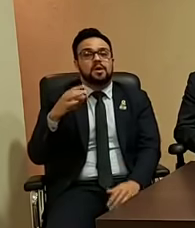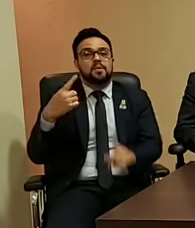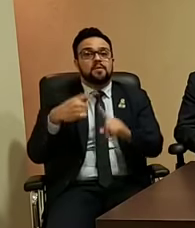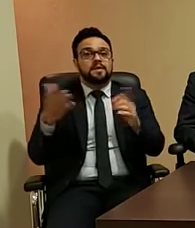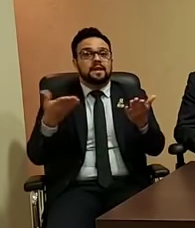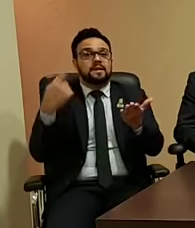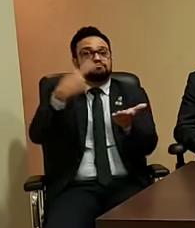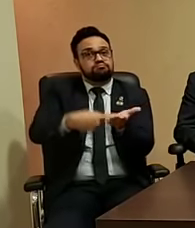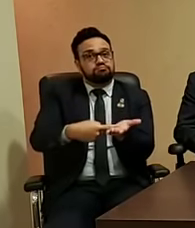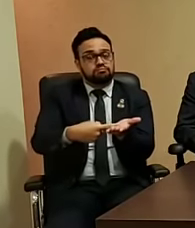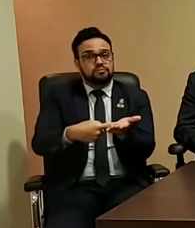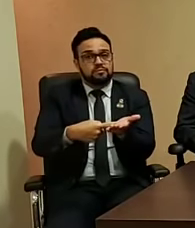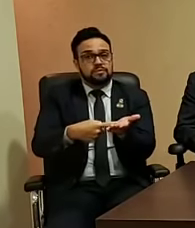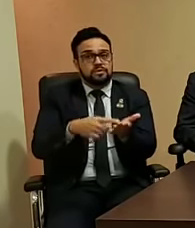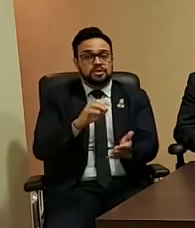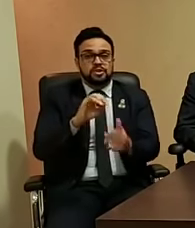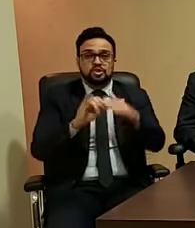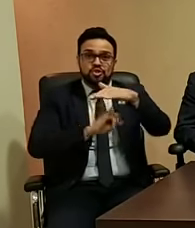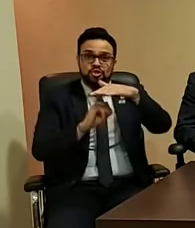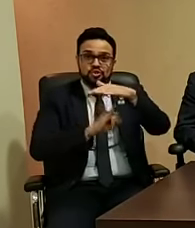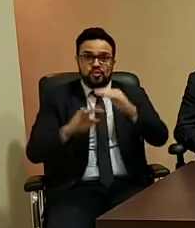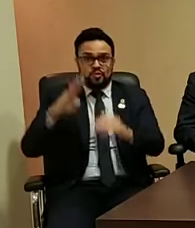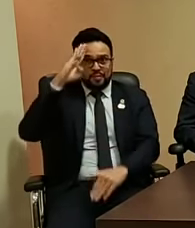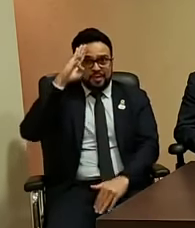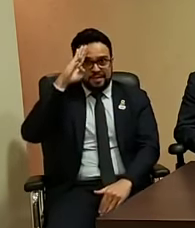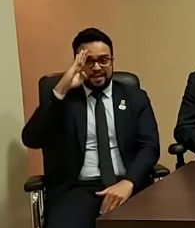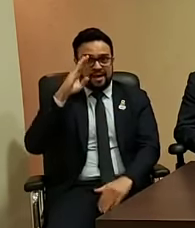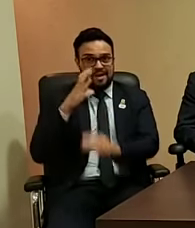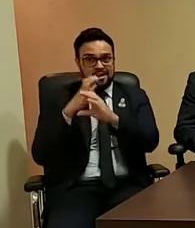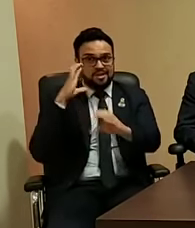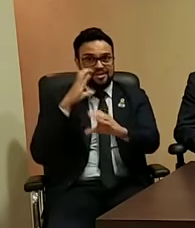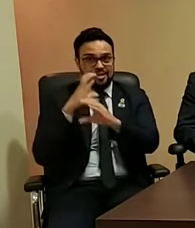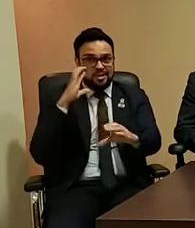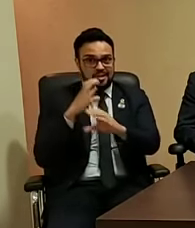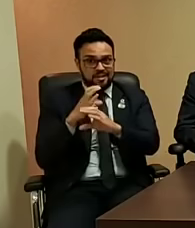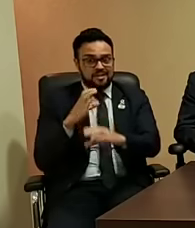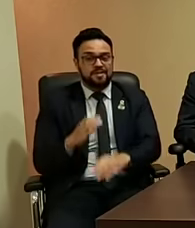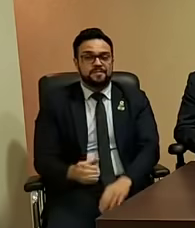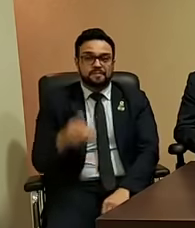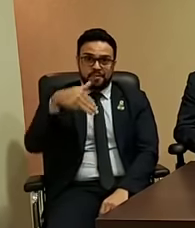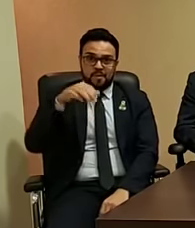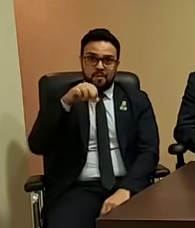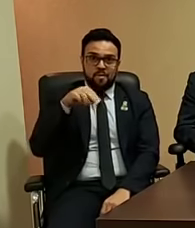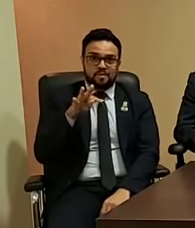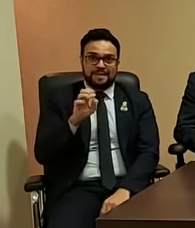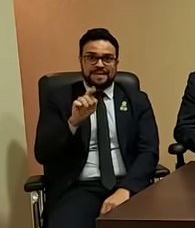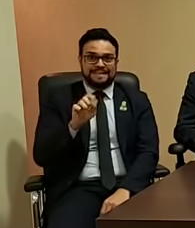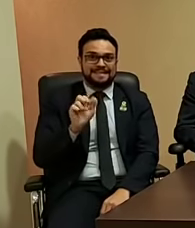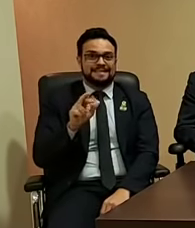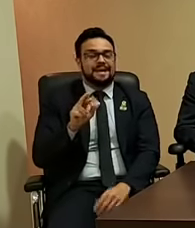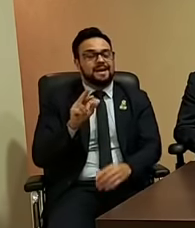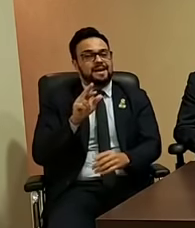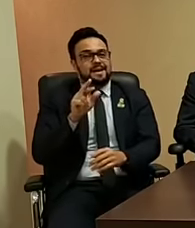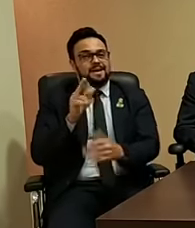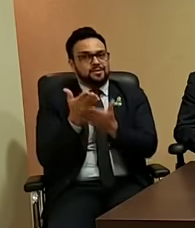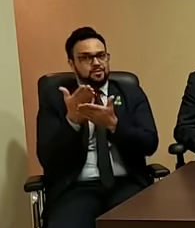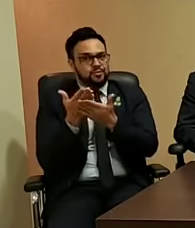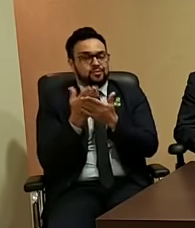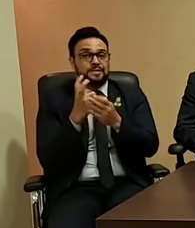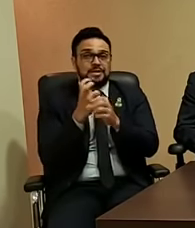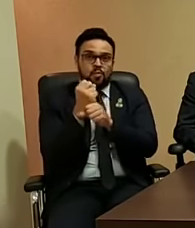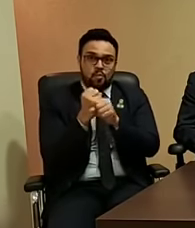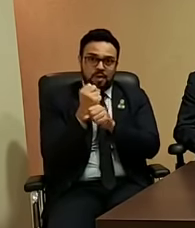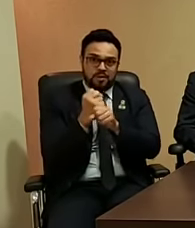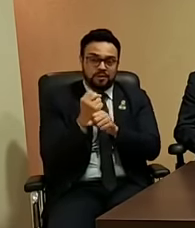Instituto Militar de Engenharia, onde cursou aqui o Montezano por 5 anos, Montezano. Exato. 5 anos lá no fez o IME. Atualmente, o nosso presidente